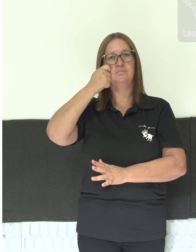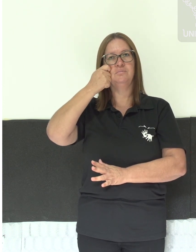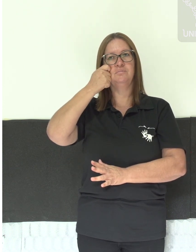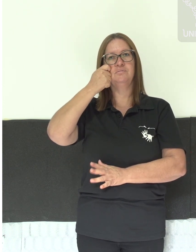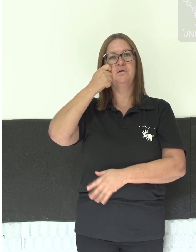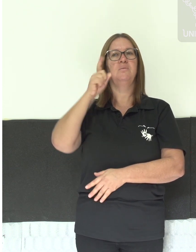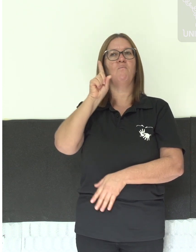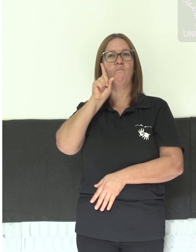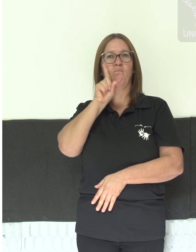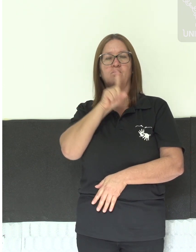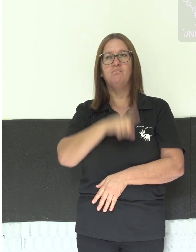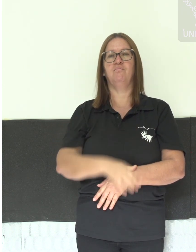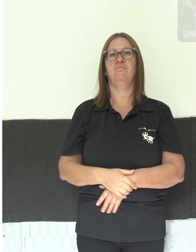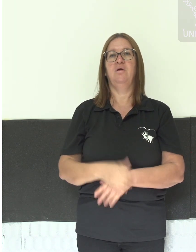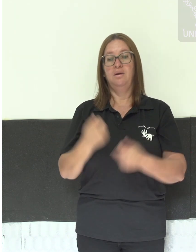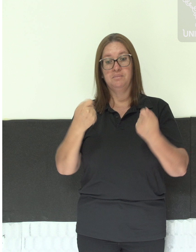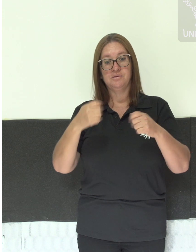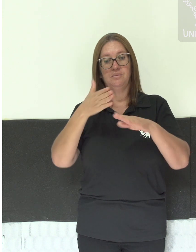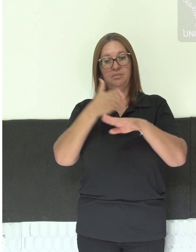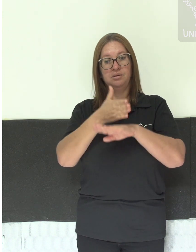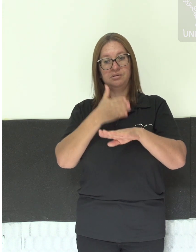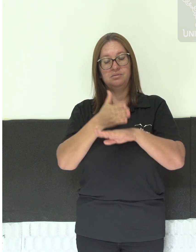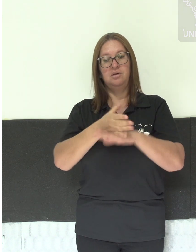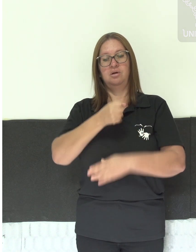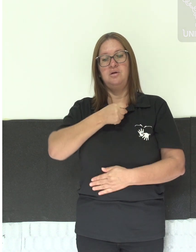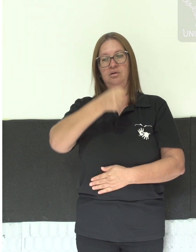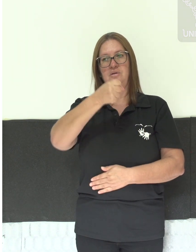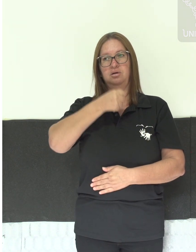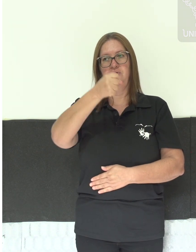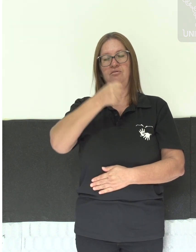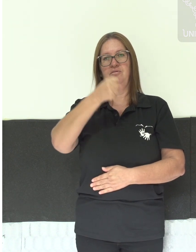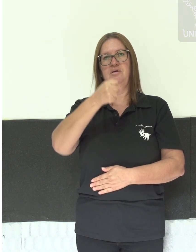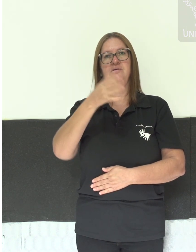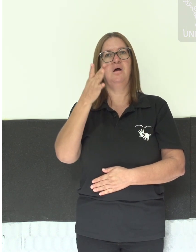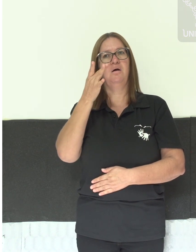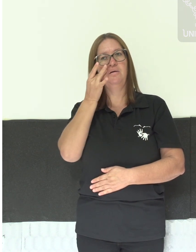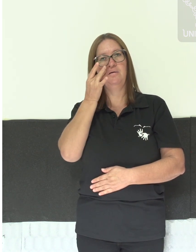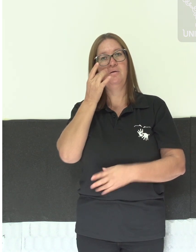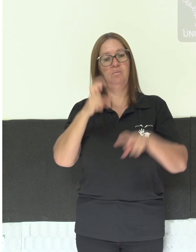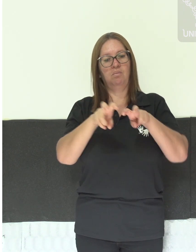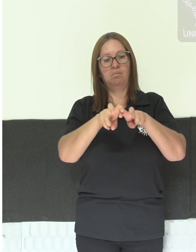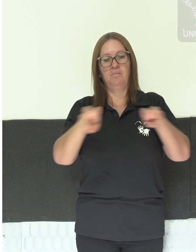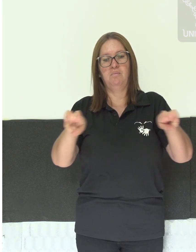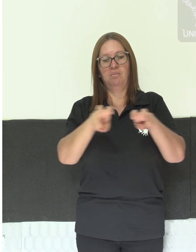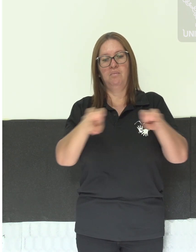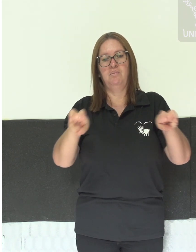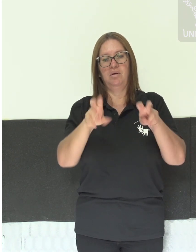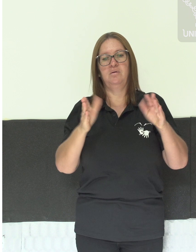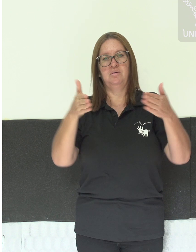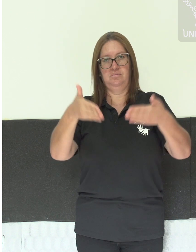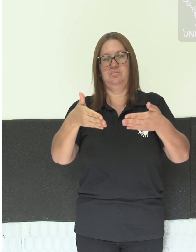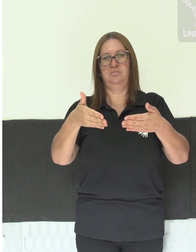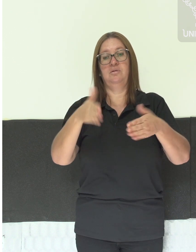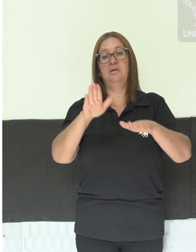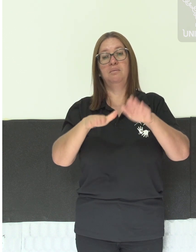e pardas deverão participar de entrevista presencial com banca específica, conforme